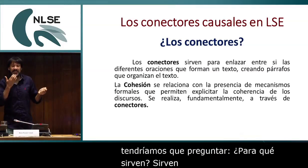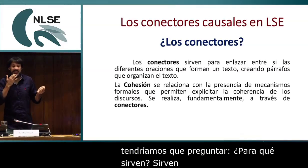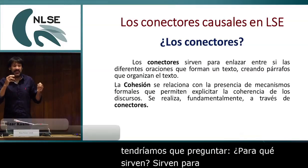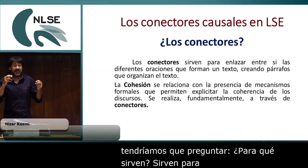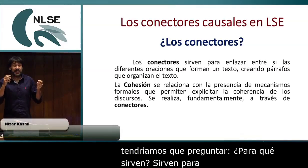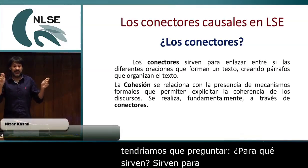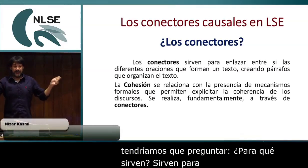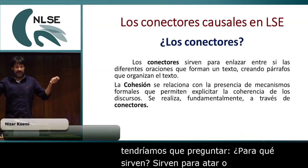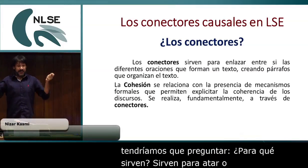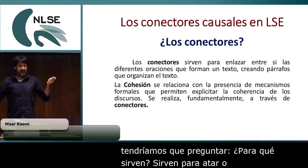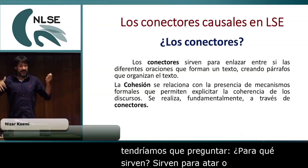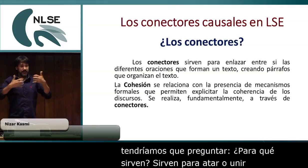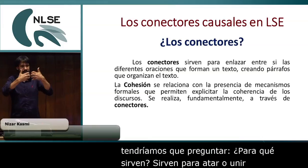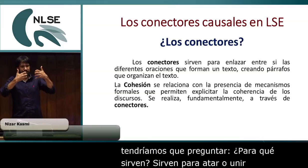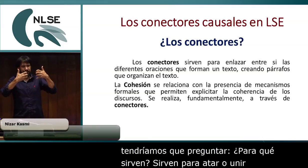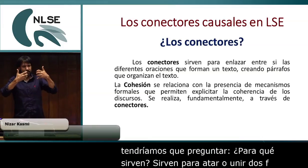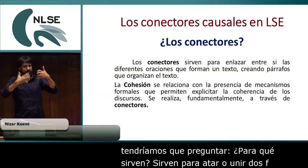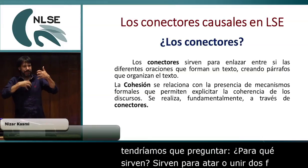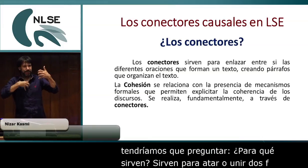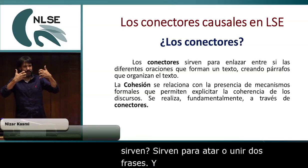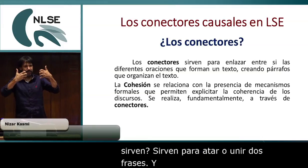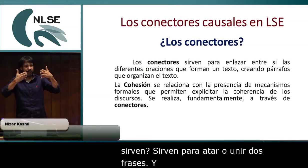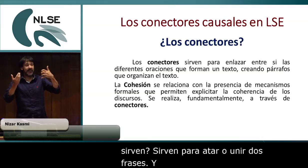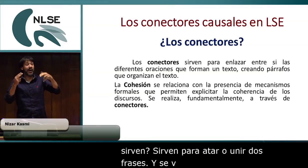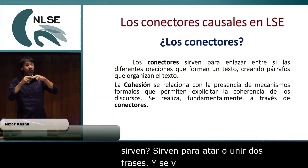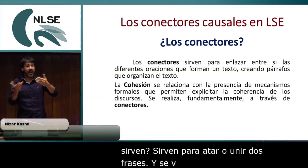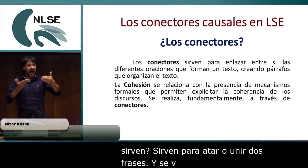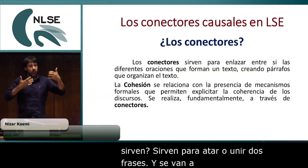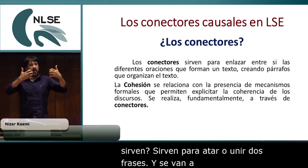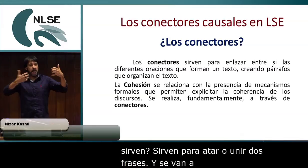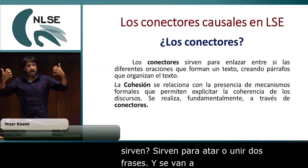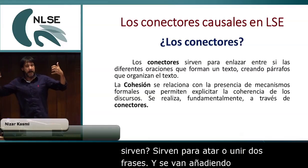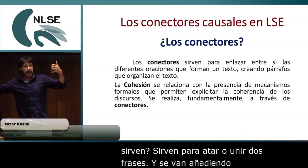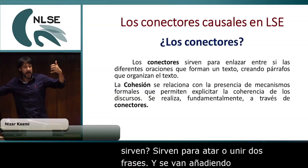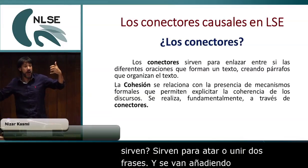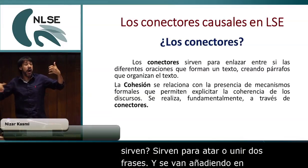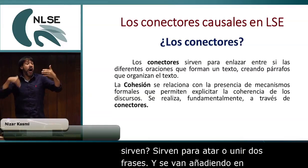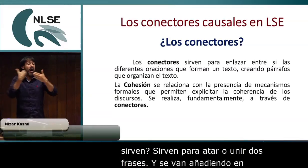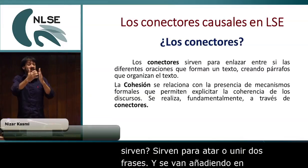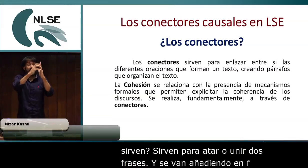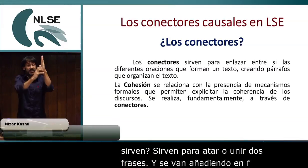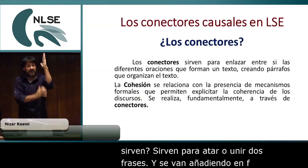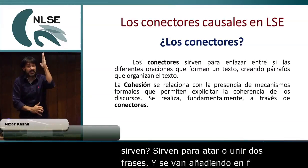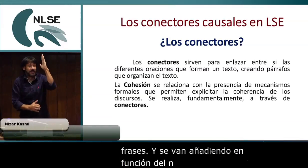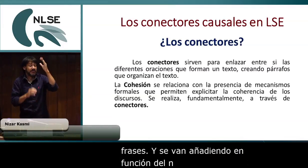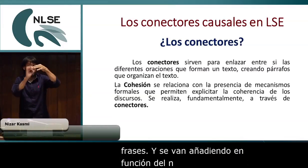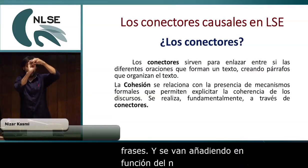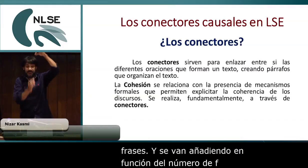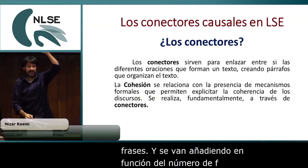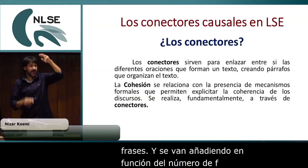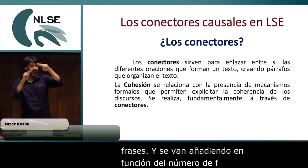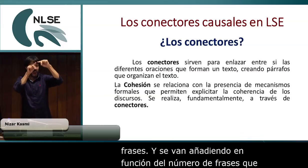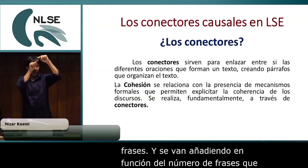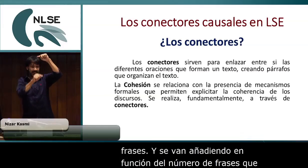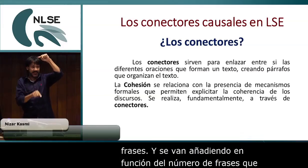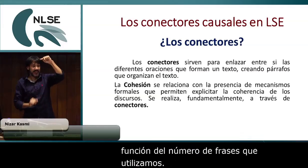se van añadiendo en función del número de frases que utilizamos. Los conectores nos ayudan a construir un